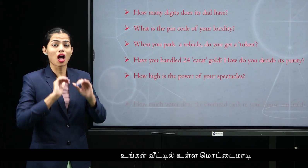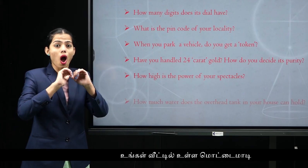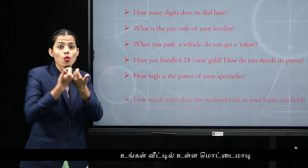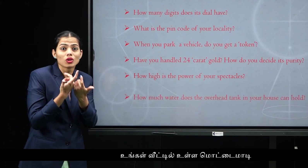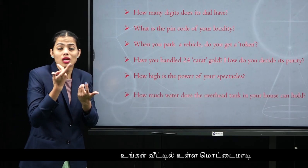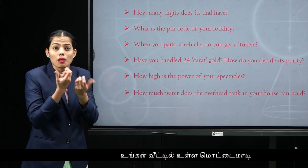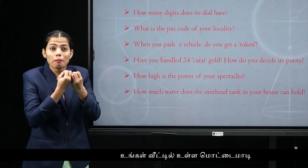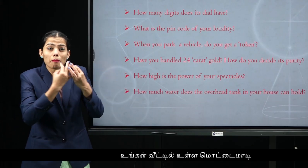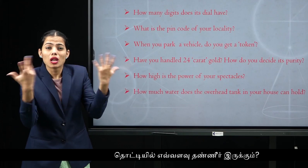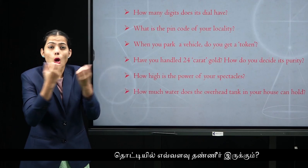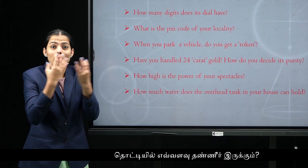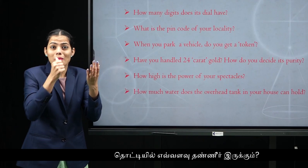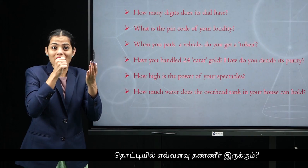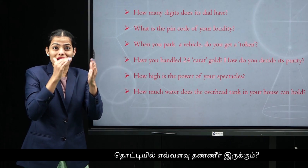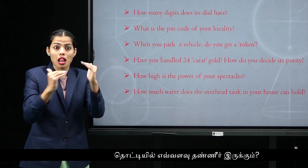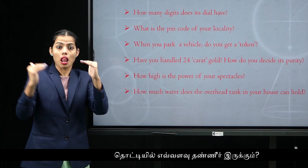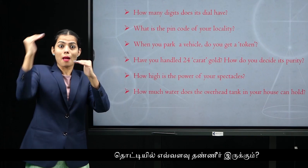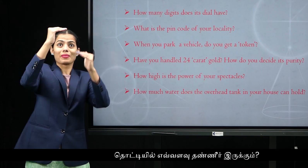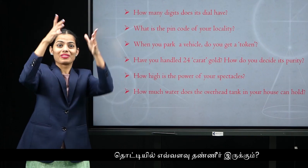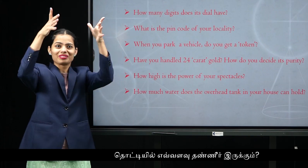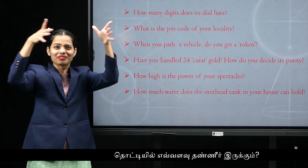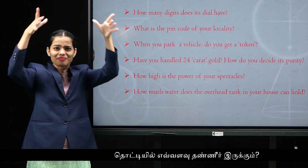உங்கள் வீட்டில் உள்ள மொட்டை மாடி தொட்டியில் எவ்வளவு தண்ணீர் இருக்கும்?